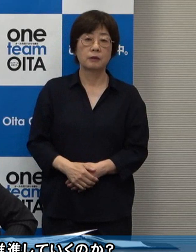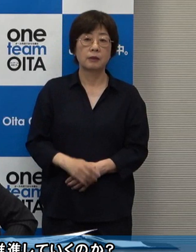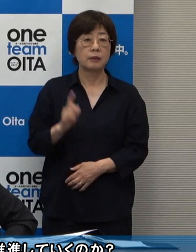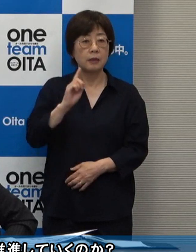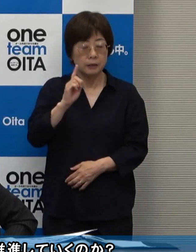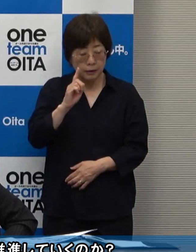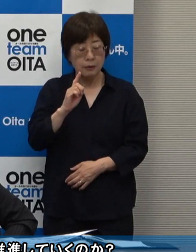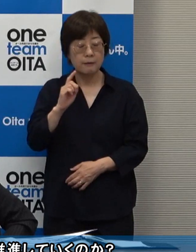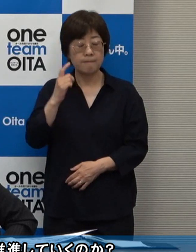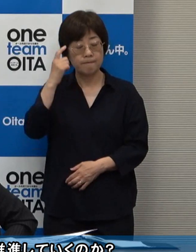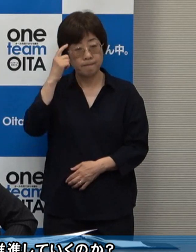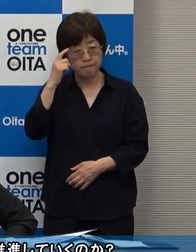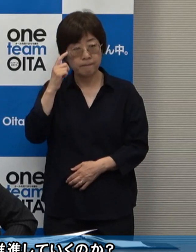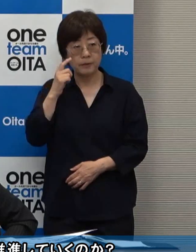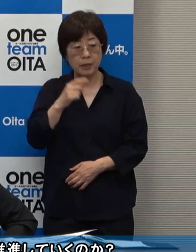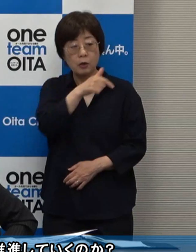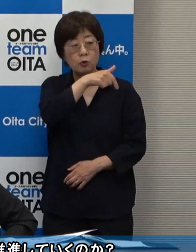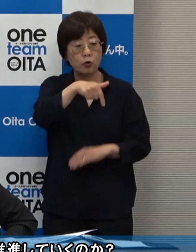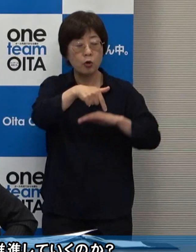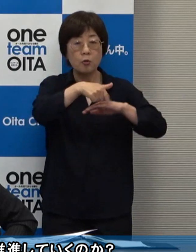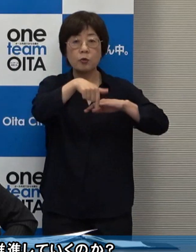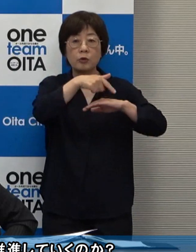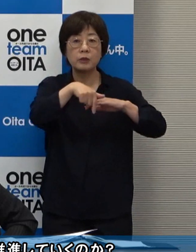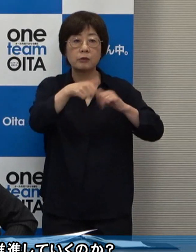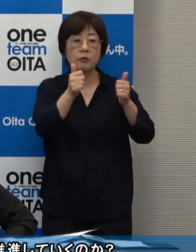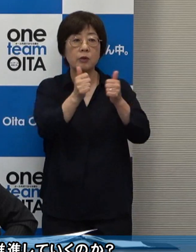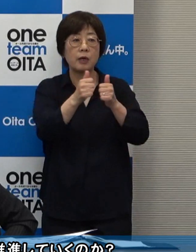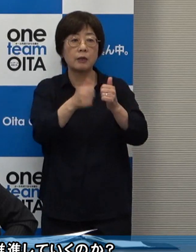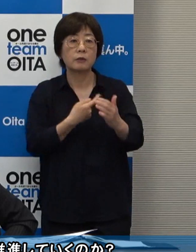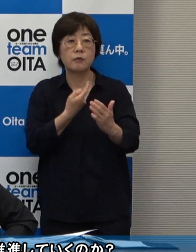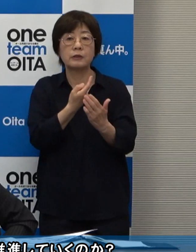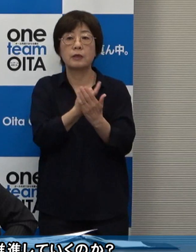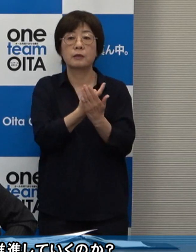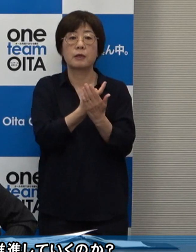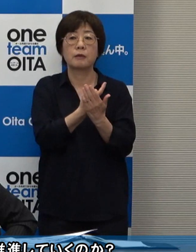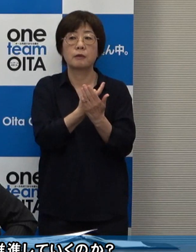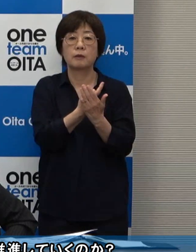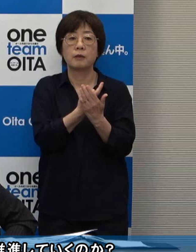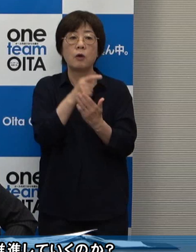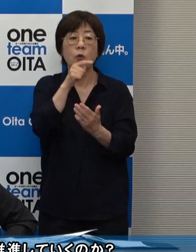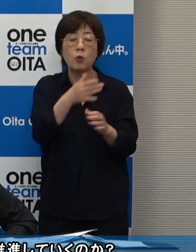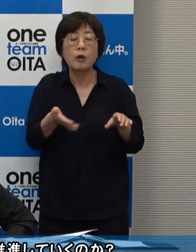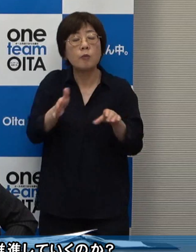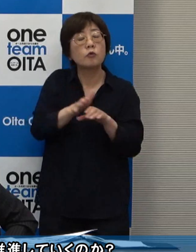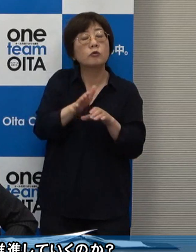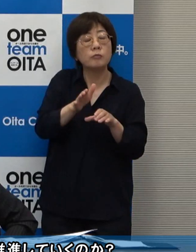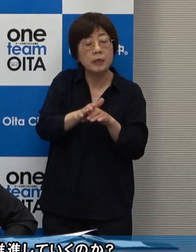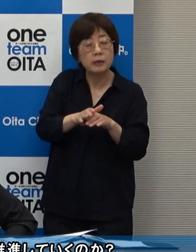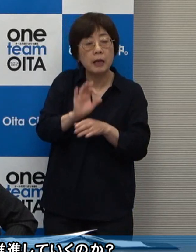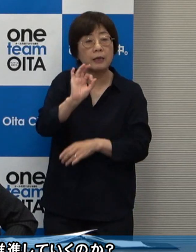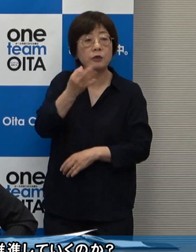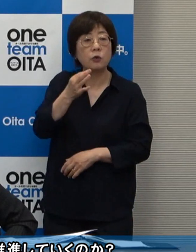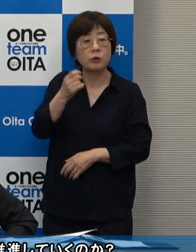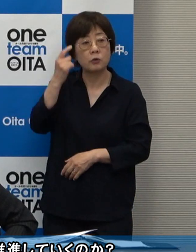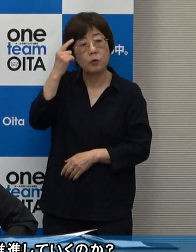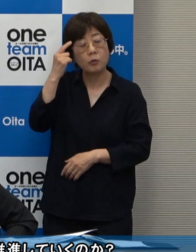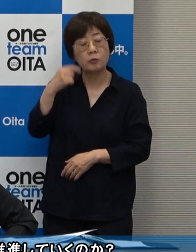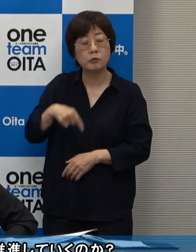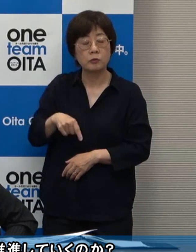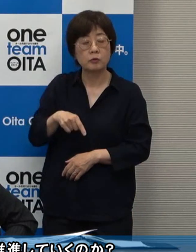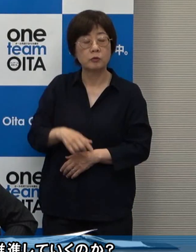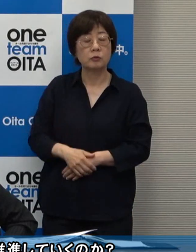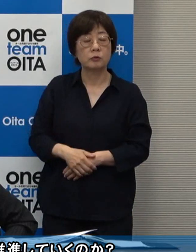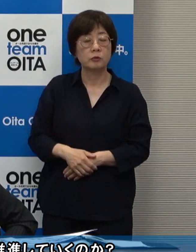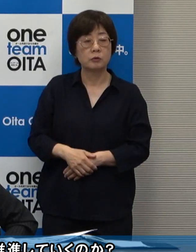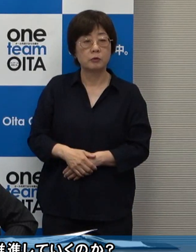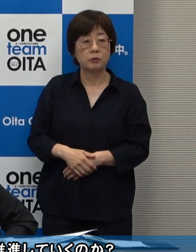形でそのプロジェクトの会議体には参加する、それも含めた費用だと思ってます。